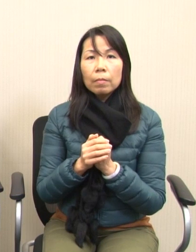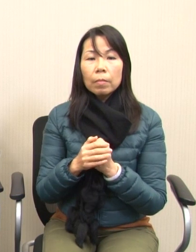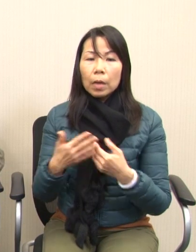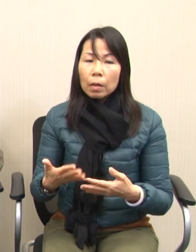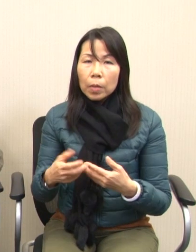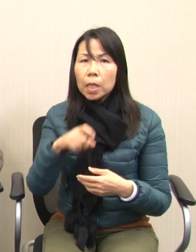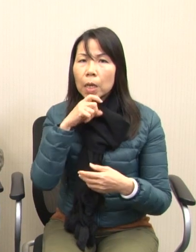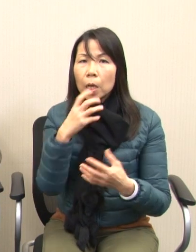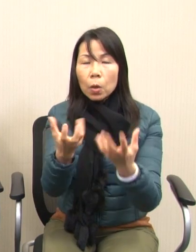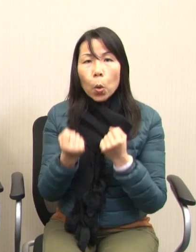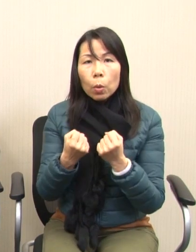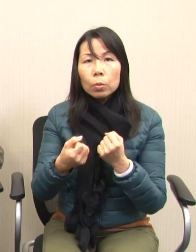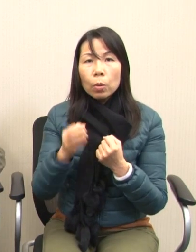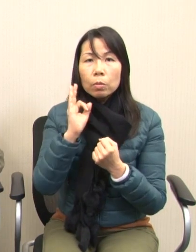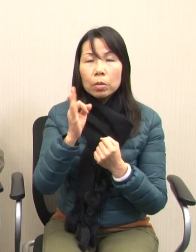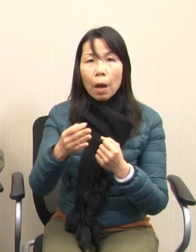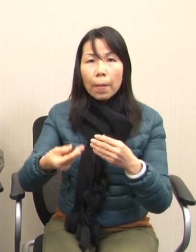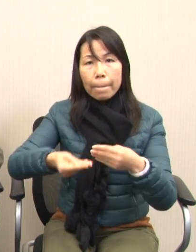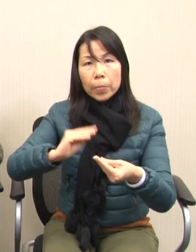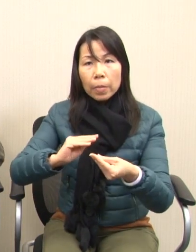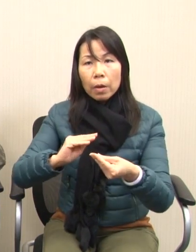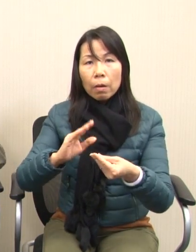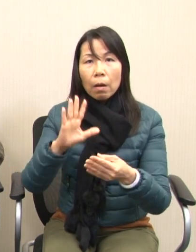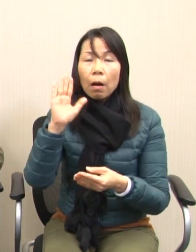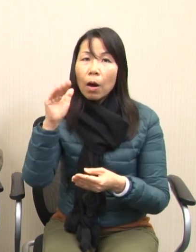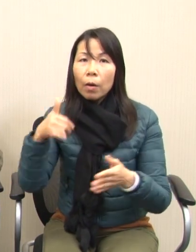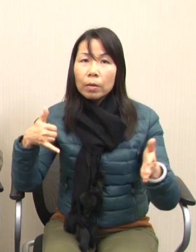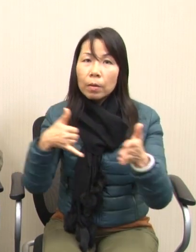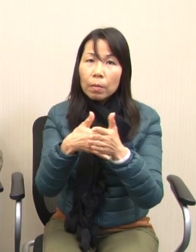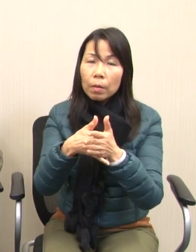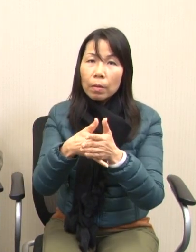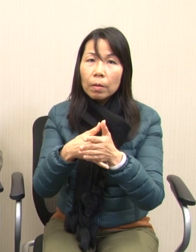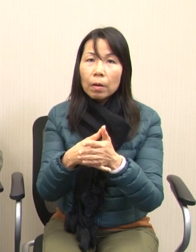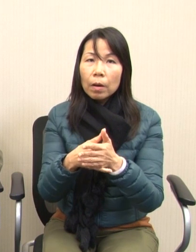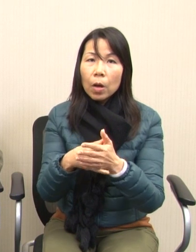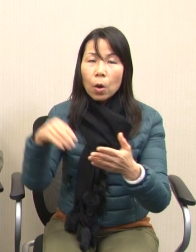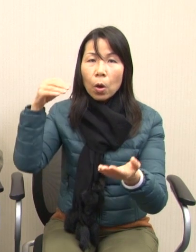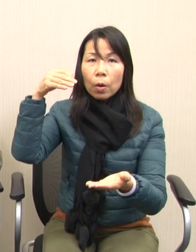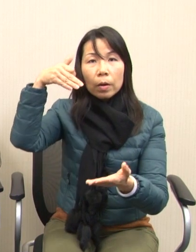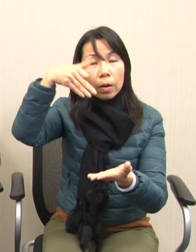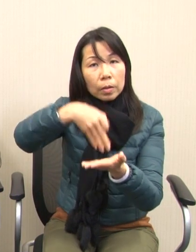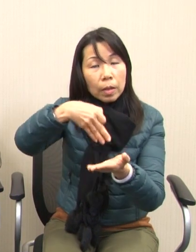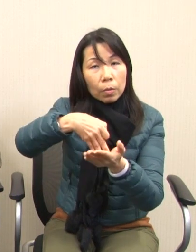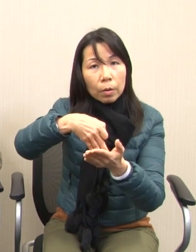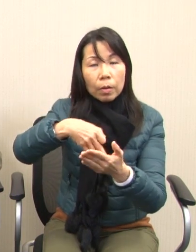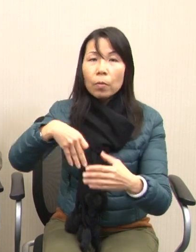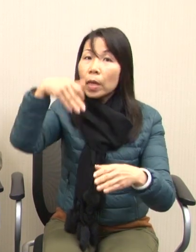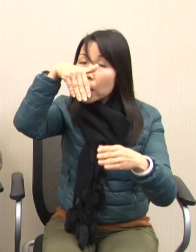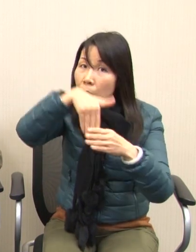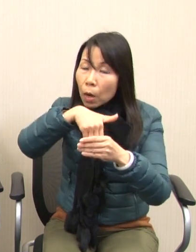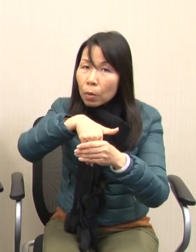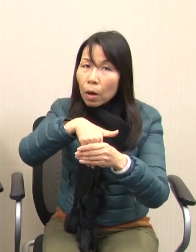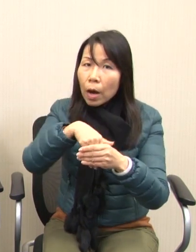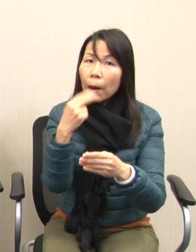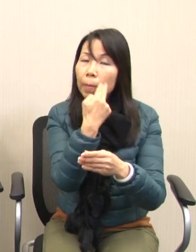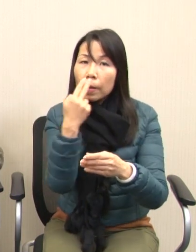有300多票可以左右大局，投阿曾又得，即係講曾俊華啦。 曾俊華啦，係講